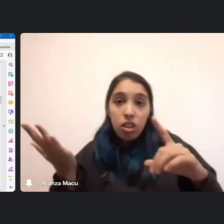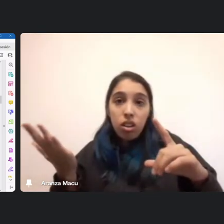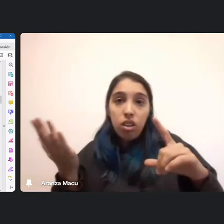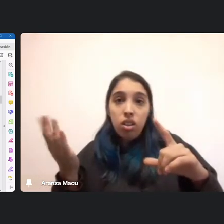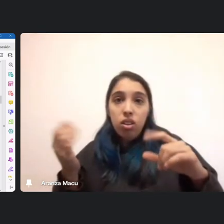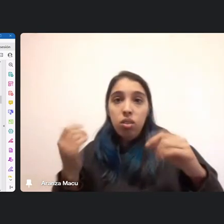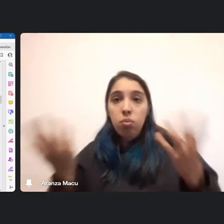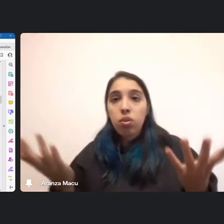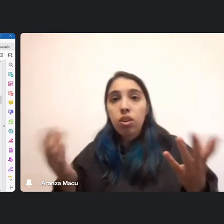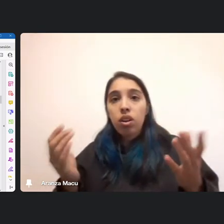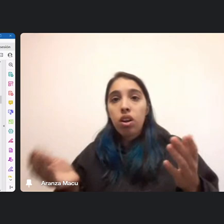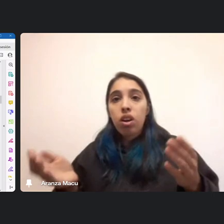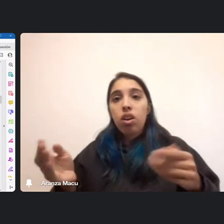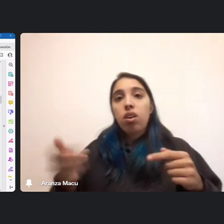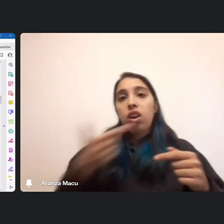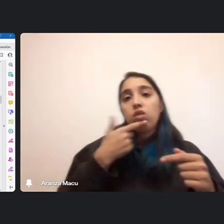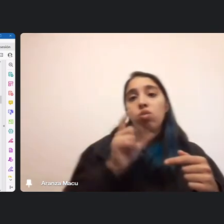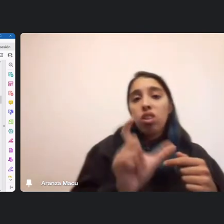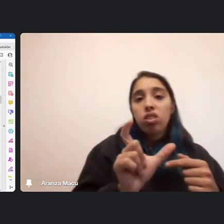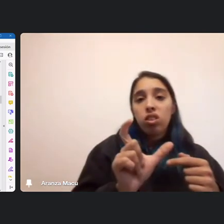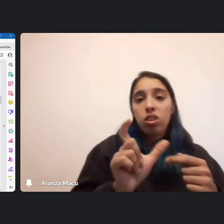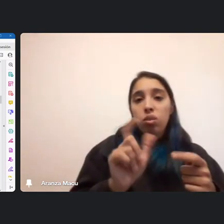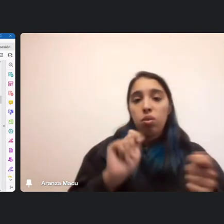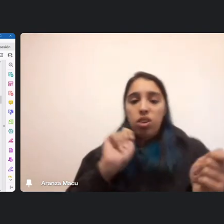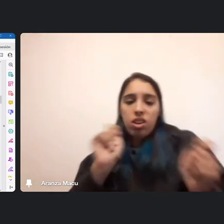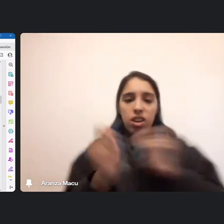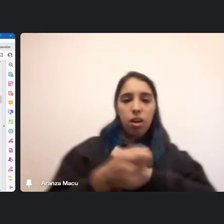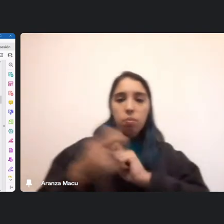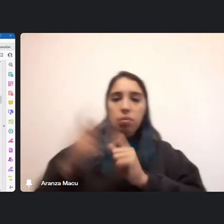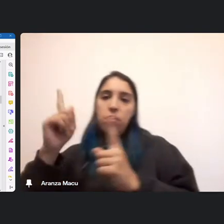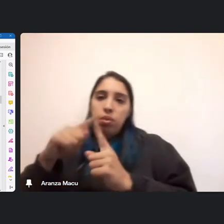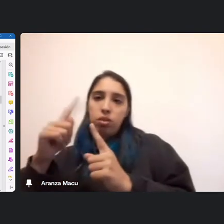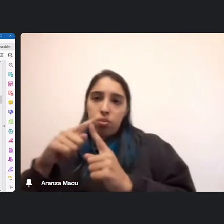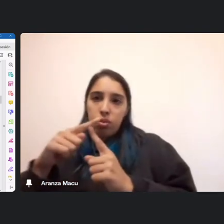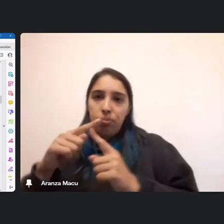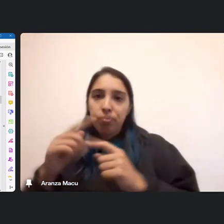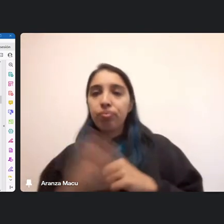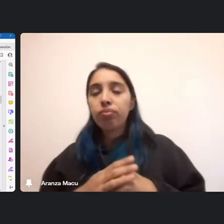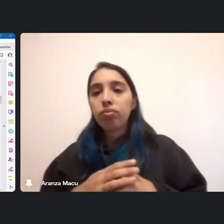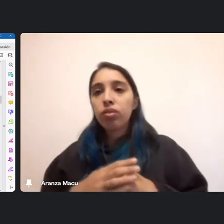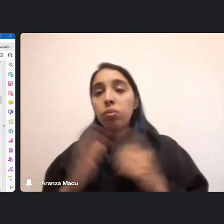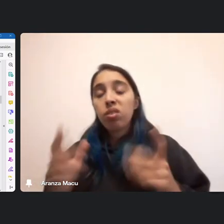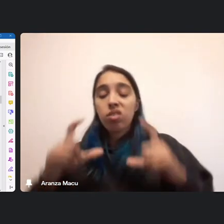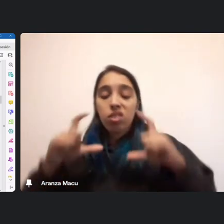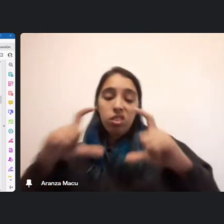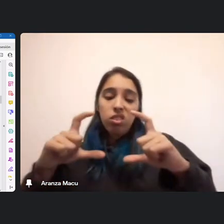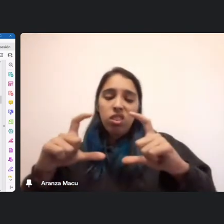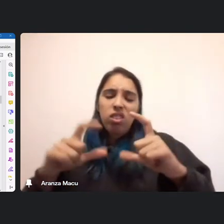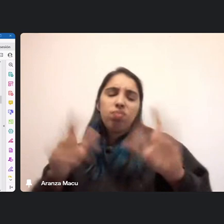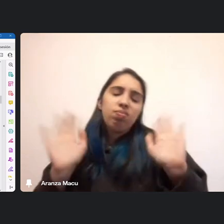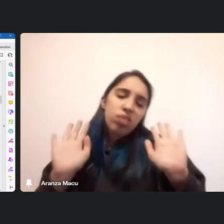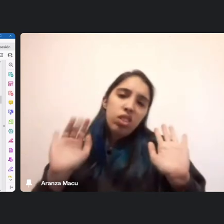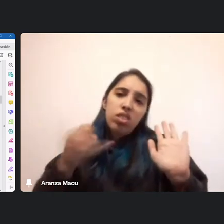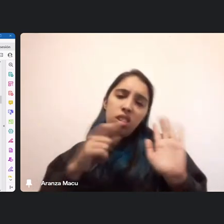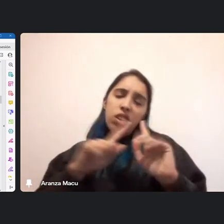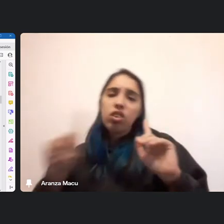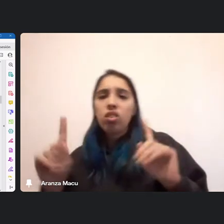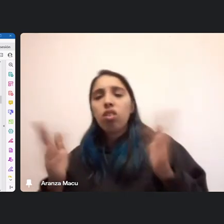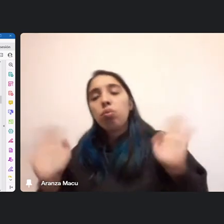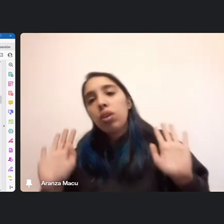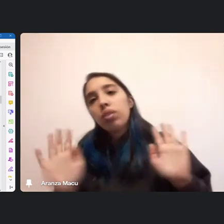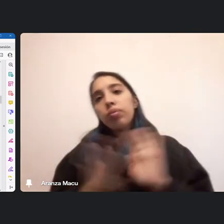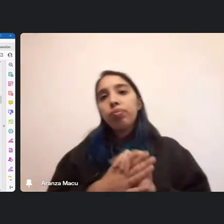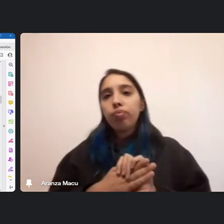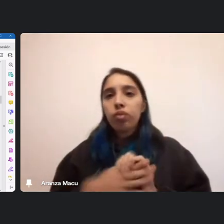nominal, ¿sí? Pero si no lo encierran, bueno, tampoco pasa nada porque siempre los pronombres personales van solos, o